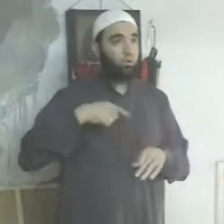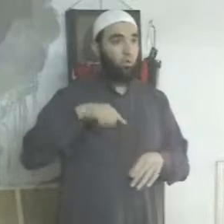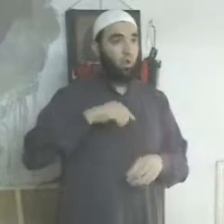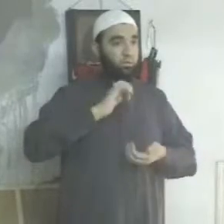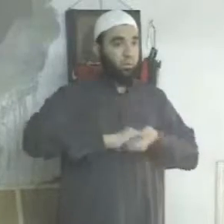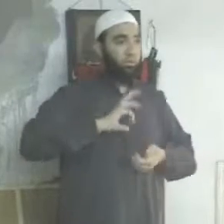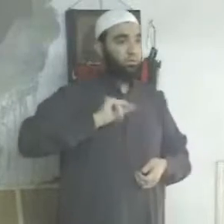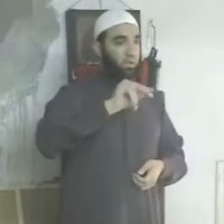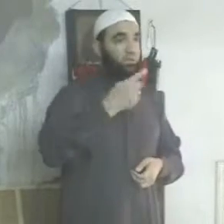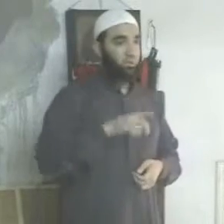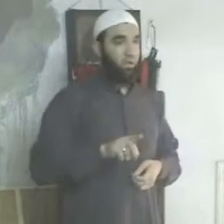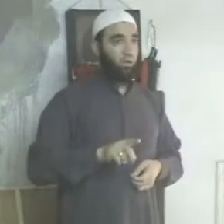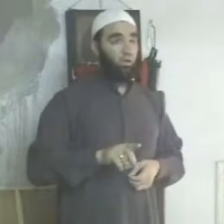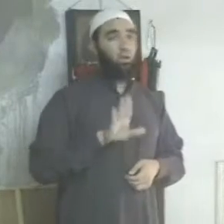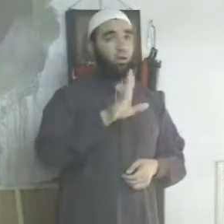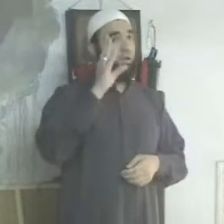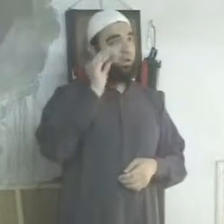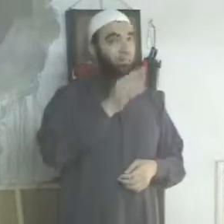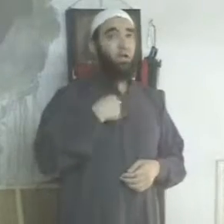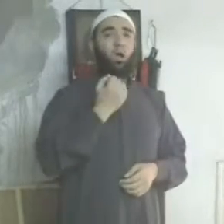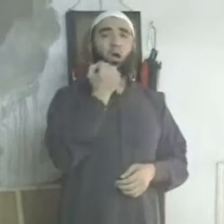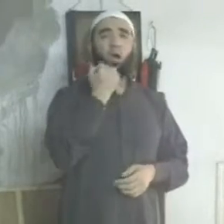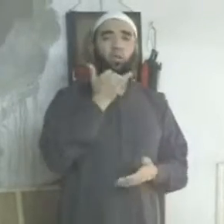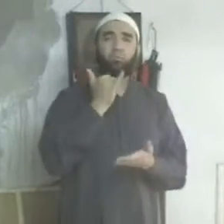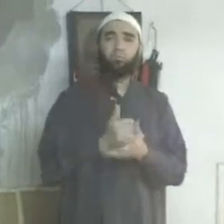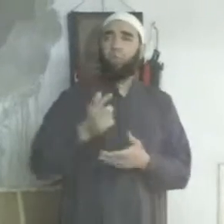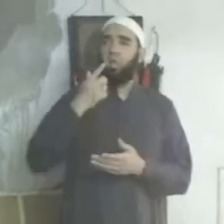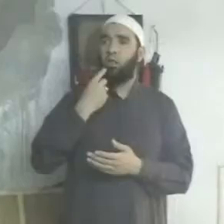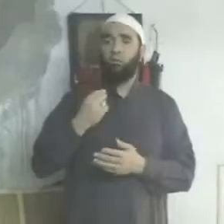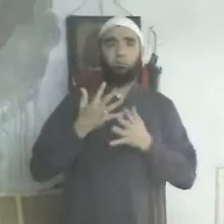أننا المسؤولون أولا عن أن يسب ديننا؟